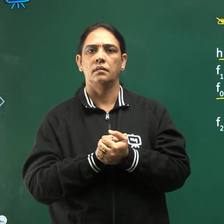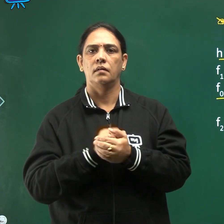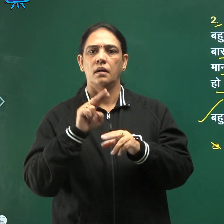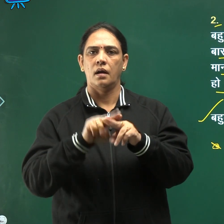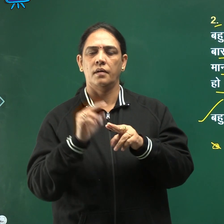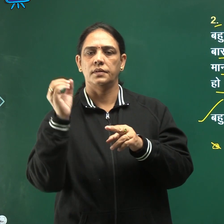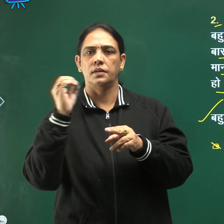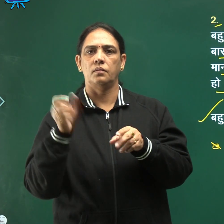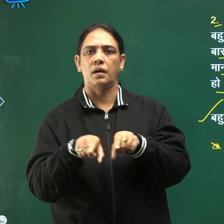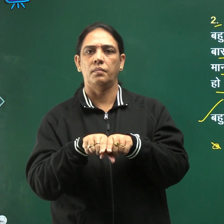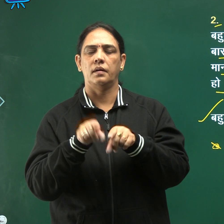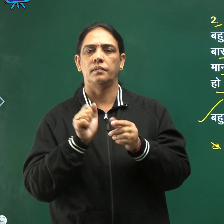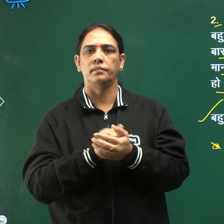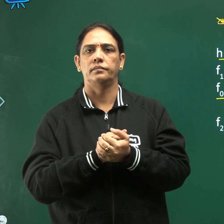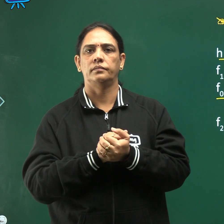F0 बराबर